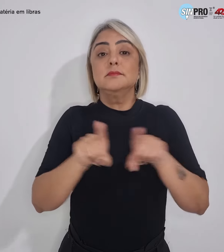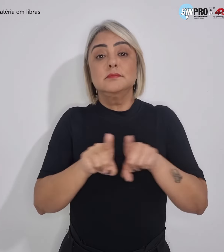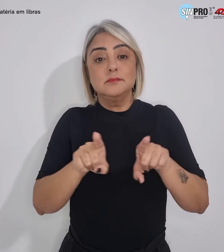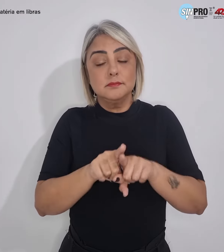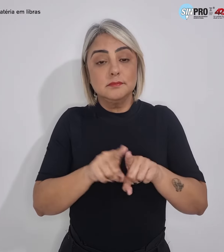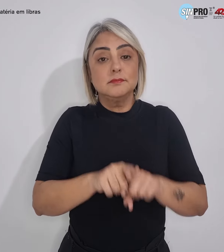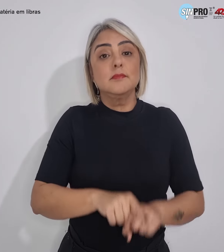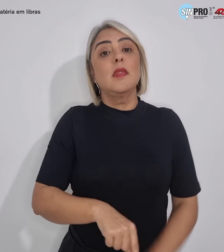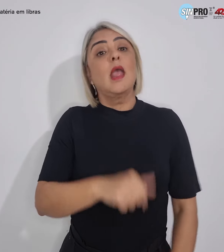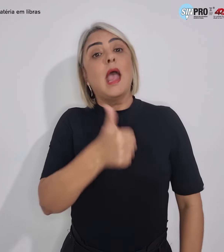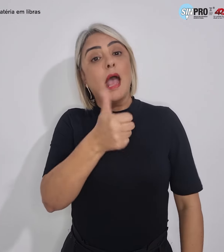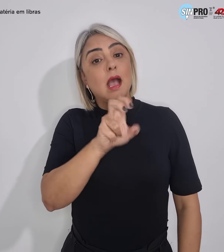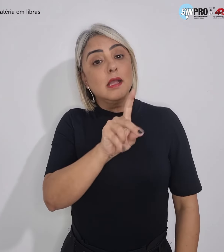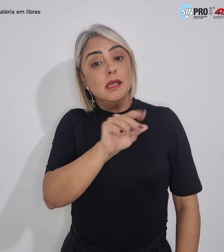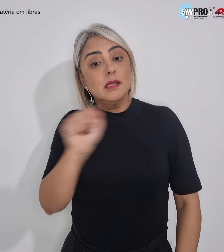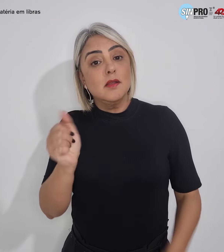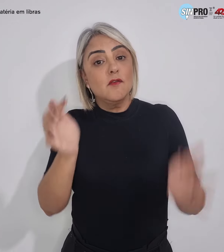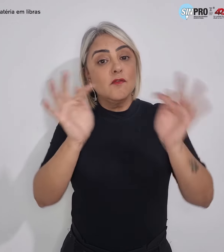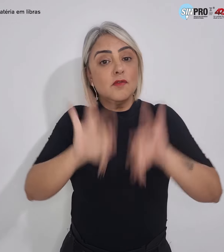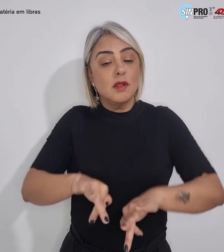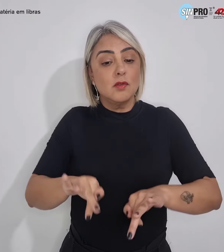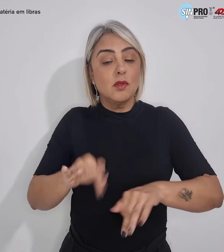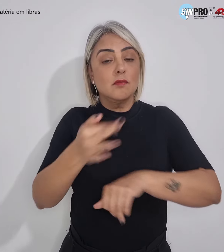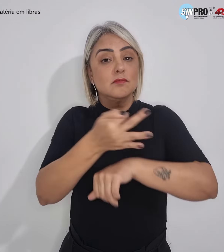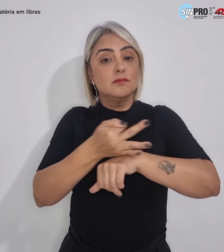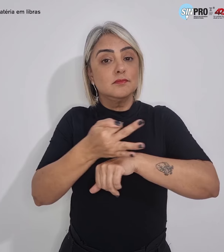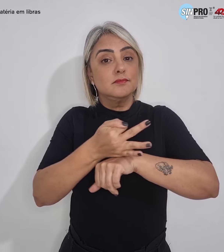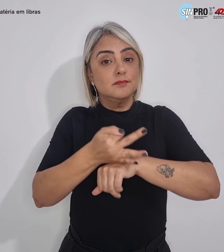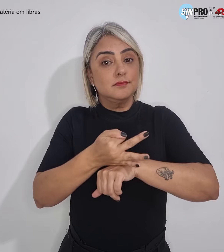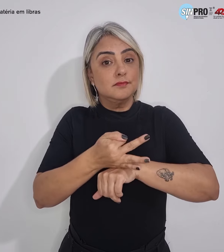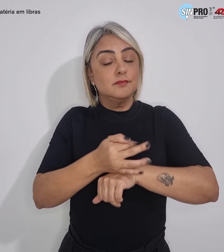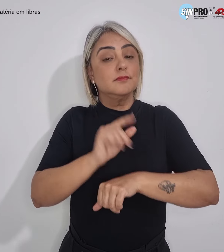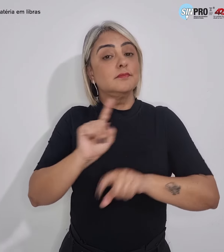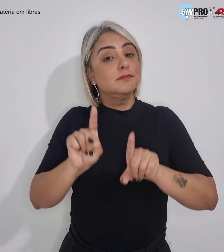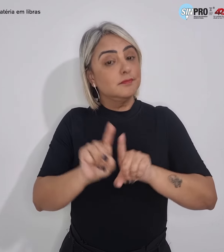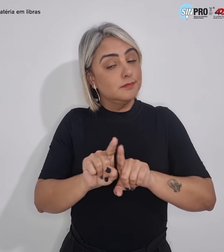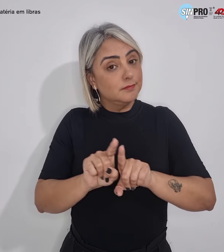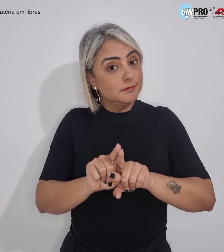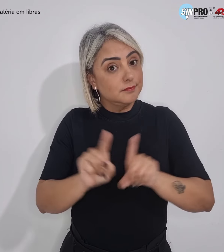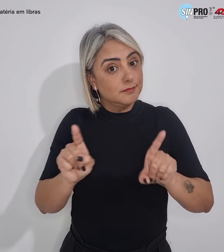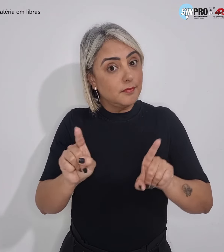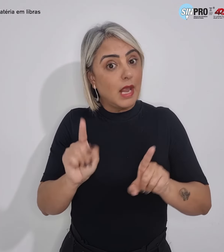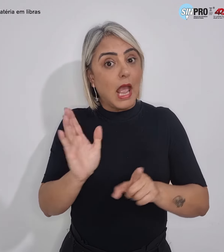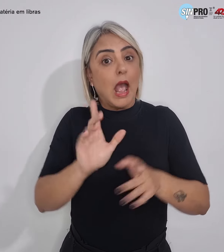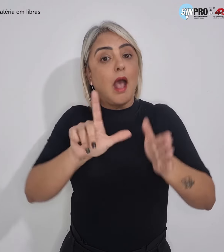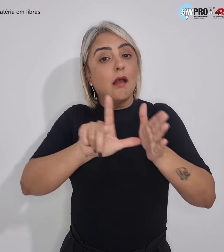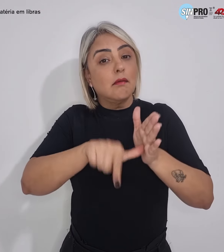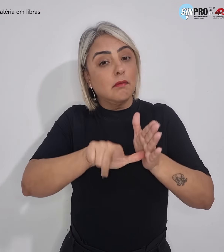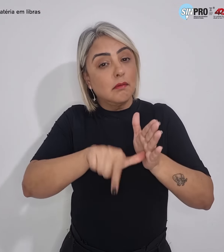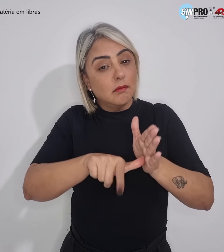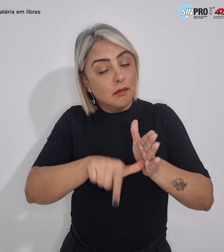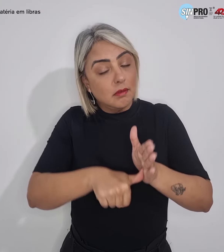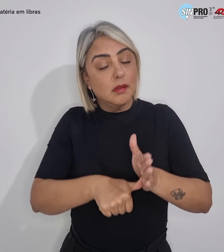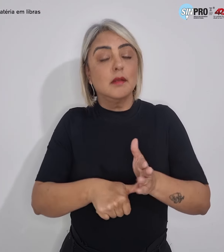quinzena do fim de ano e dos feriados. Logo, eventuais atrasos são mais do que esperados.